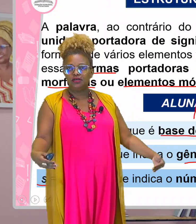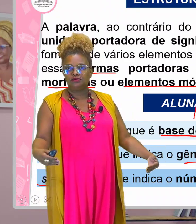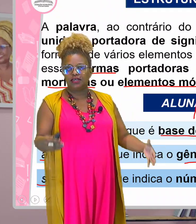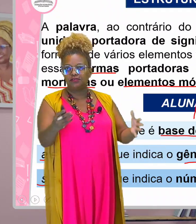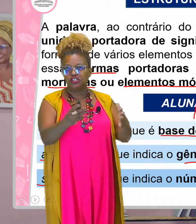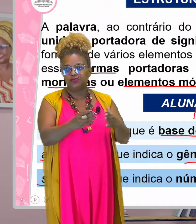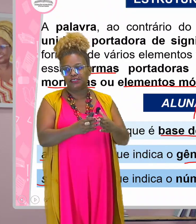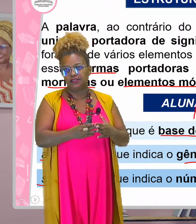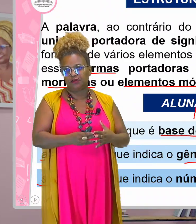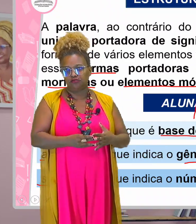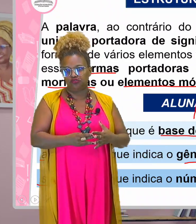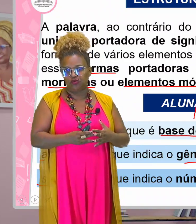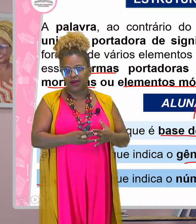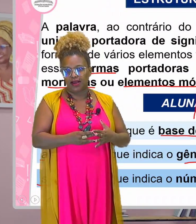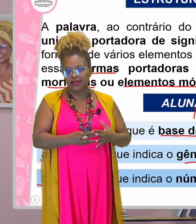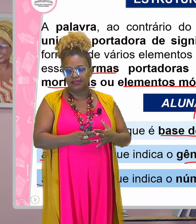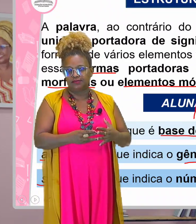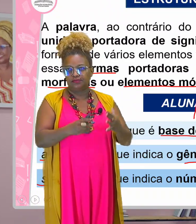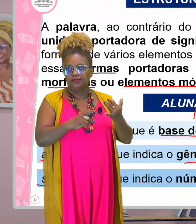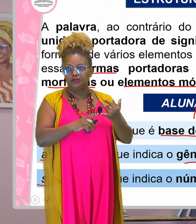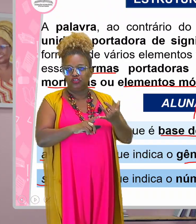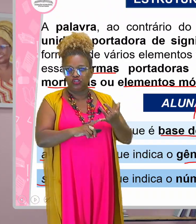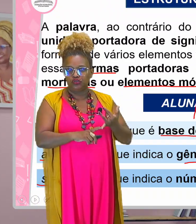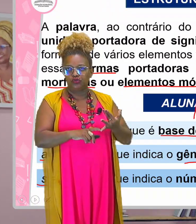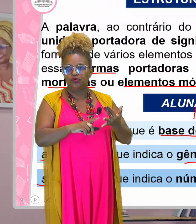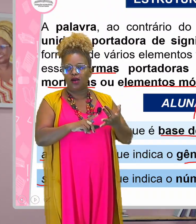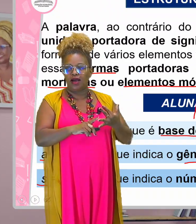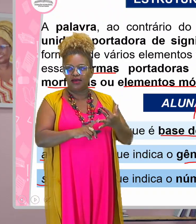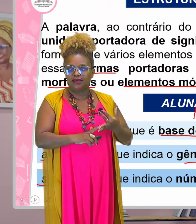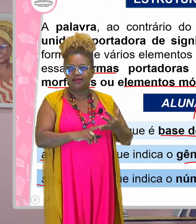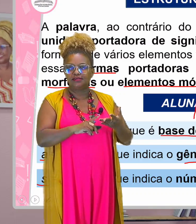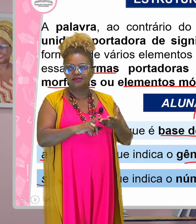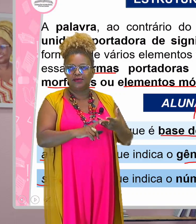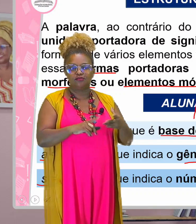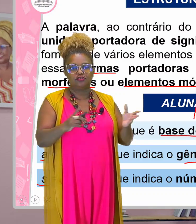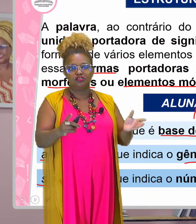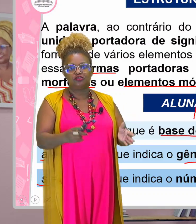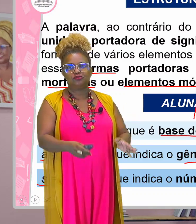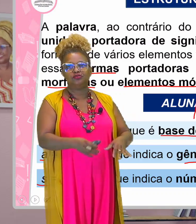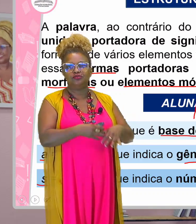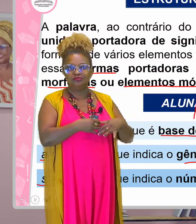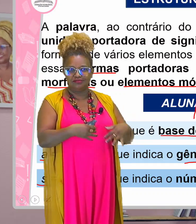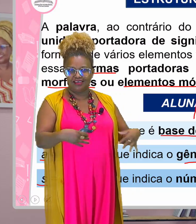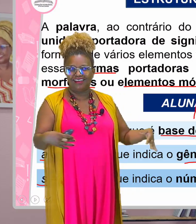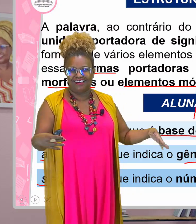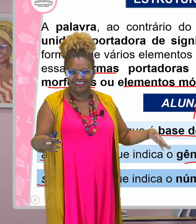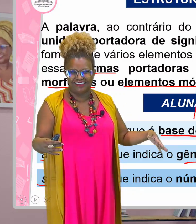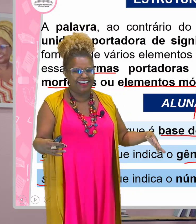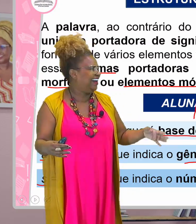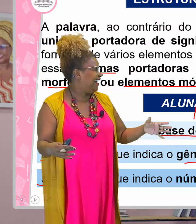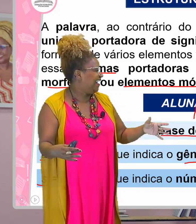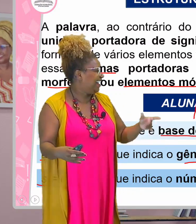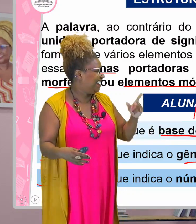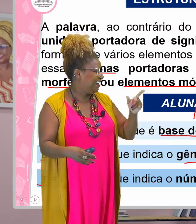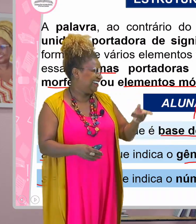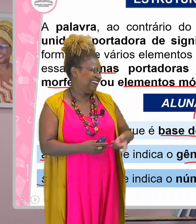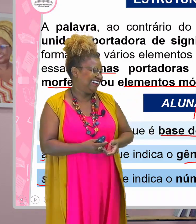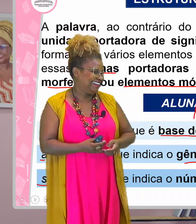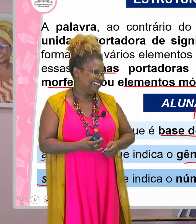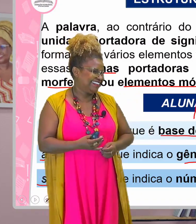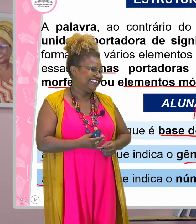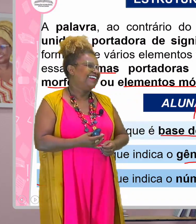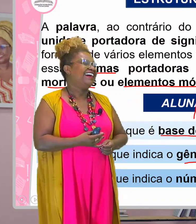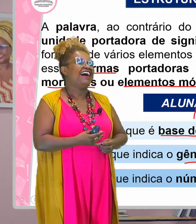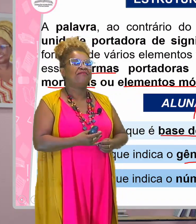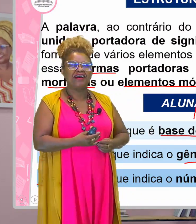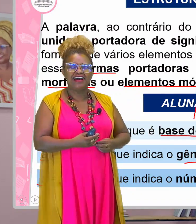juntando o que que a gente precisa para construir uma casa tijolo areia cimento antes de tudo certo então é